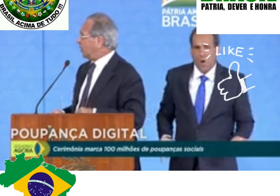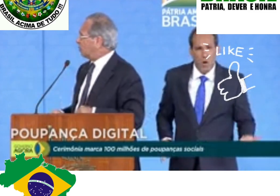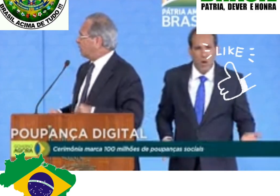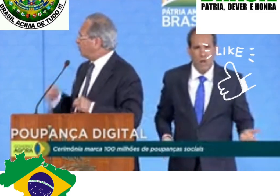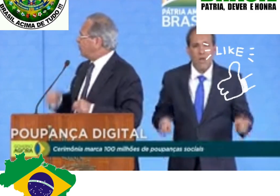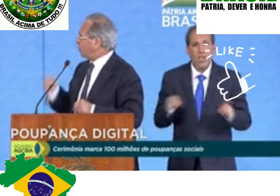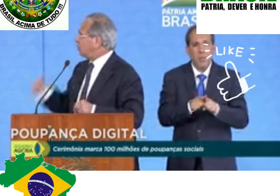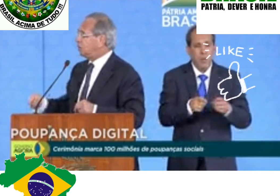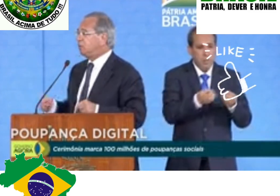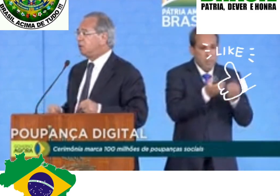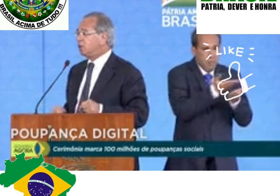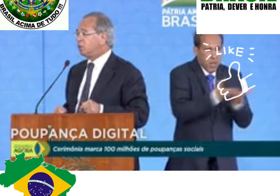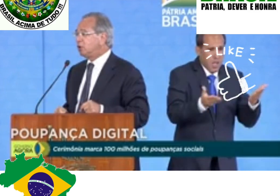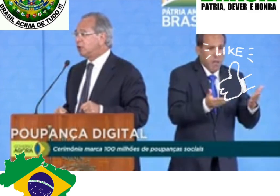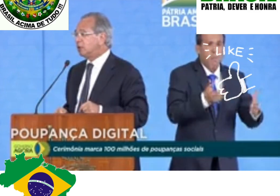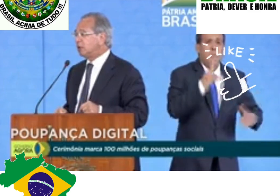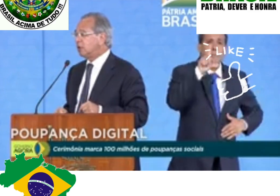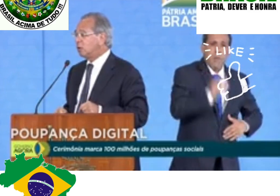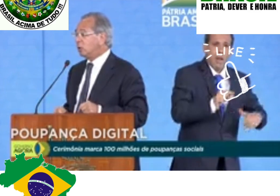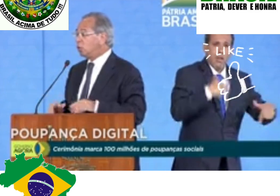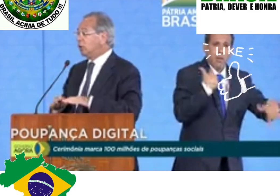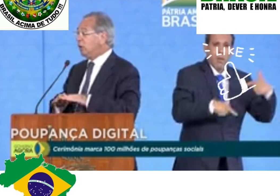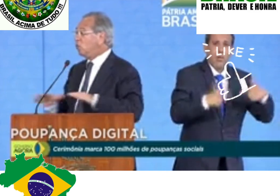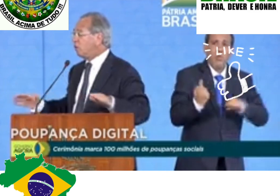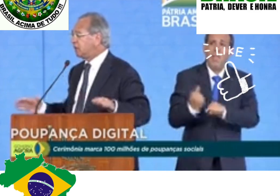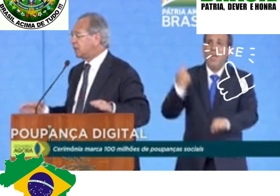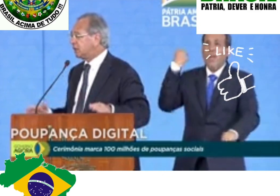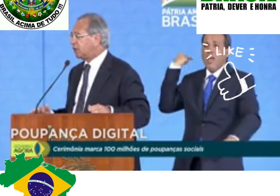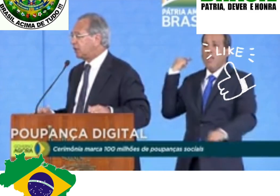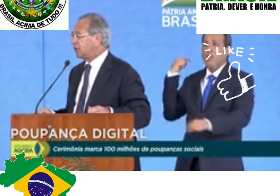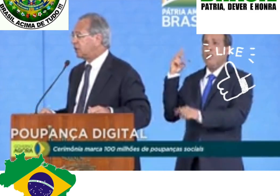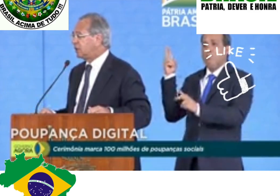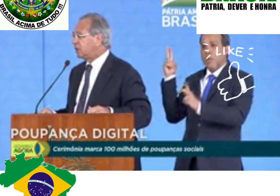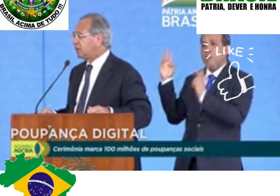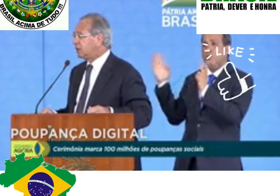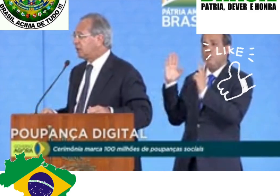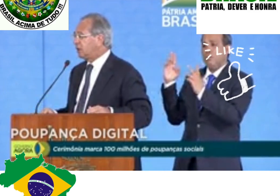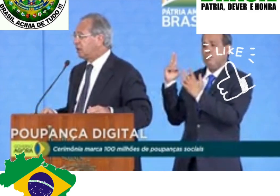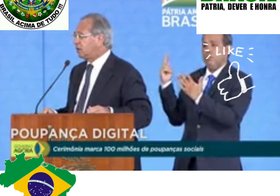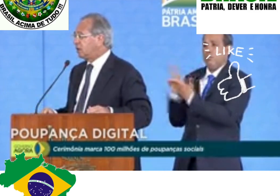menos empregos que foram perdidos em 2016, quando não houve essa tragédia.